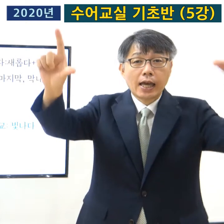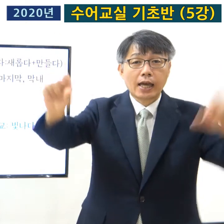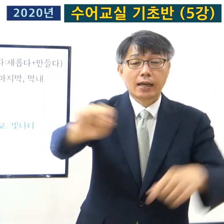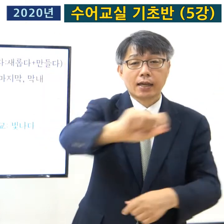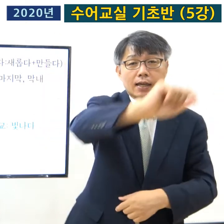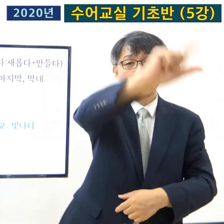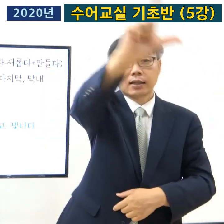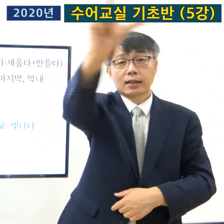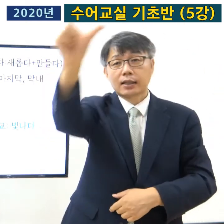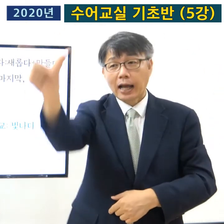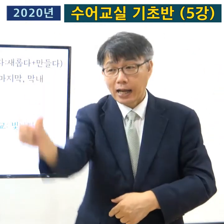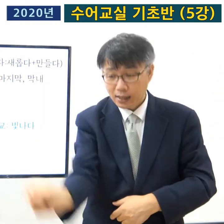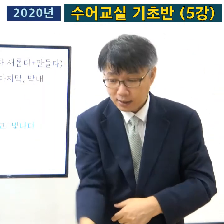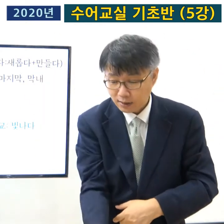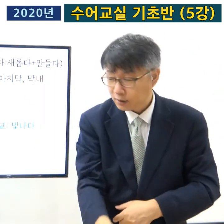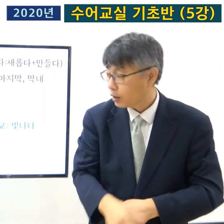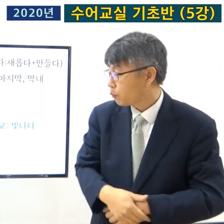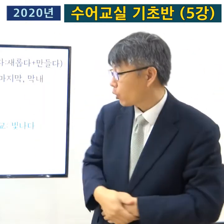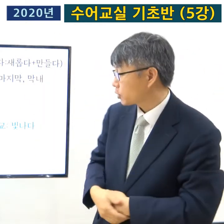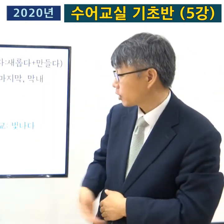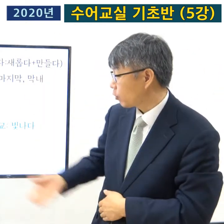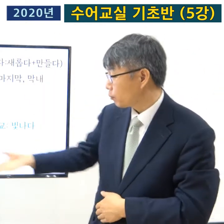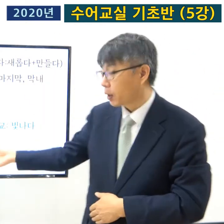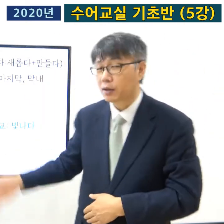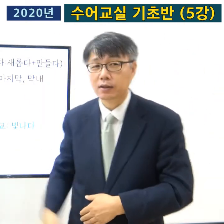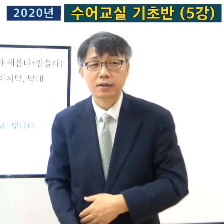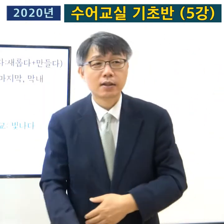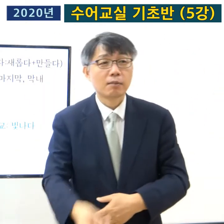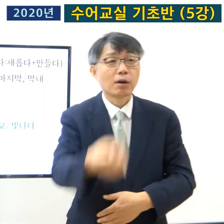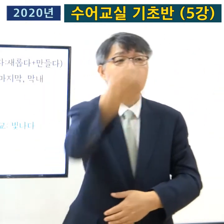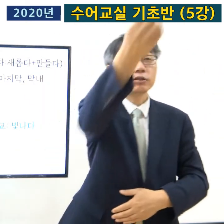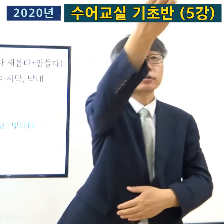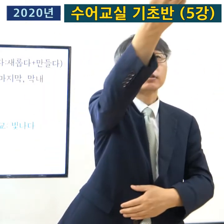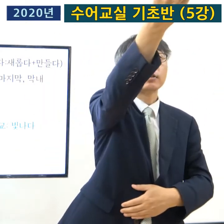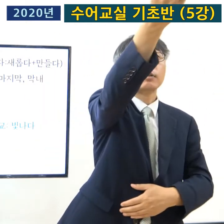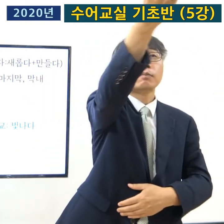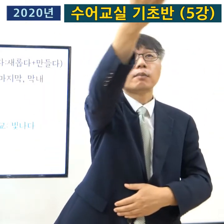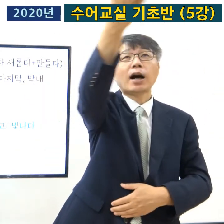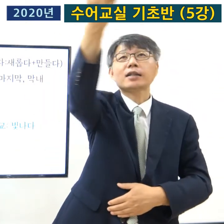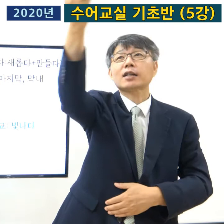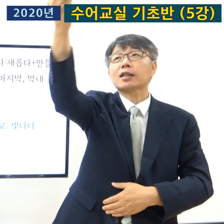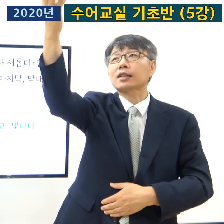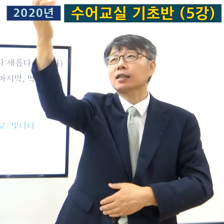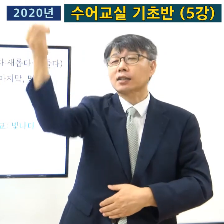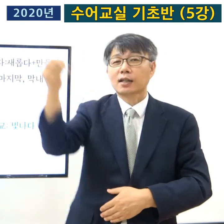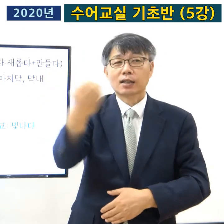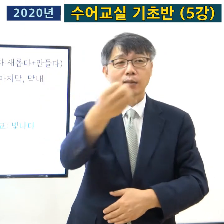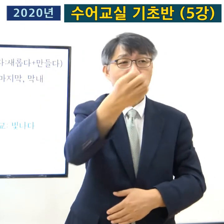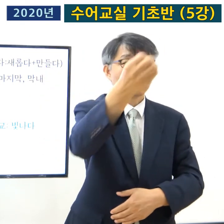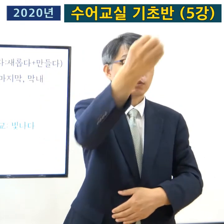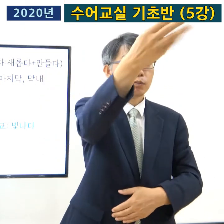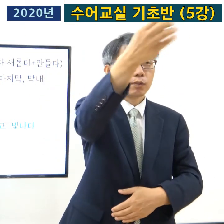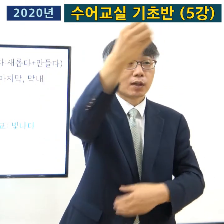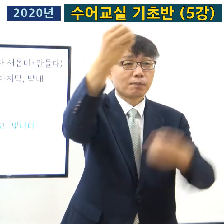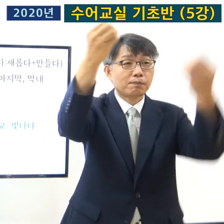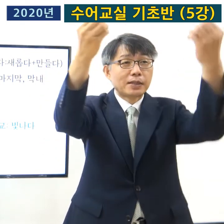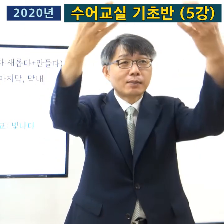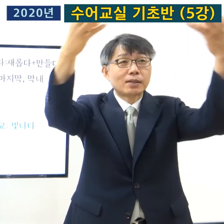해, 달. 그 다음에 뭐가 있을까요? 별. 별은 하늘에 이렇게 딱딱딱딱 이렇게 반짝반짝